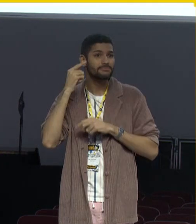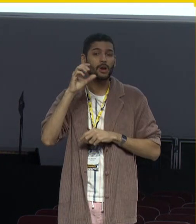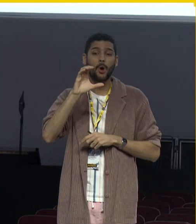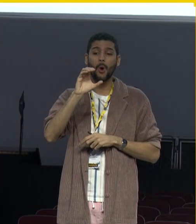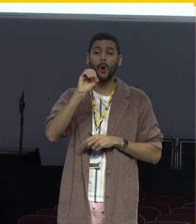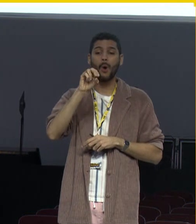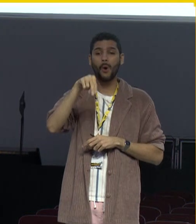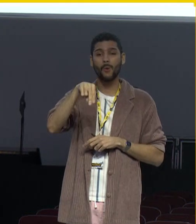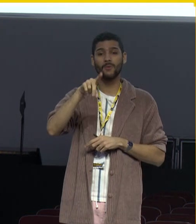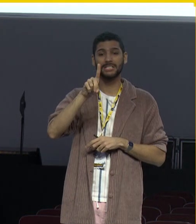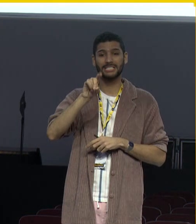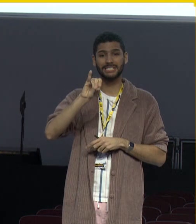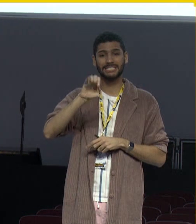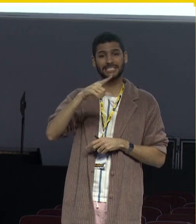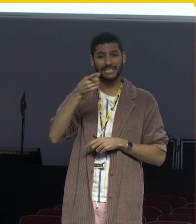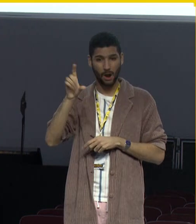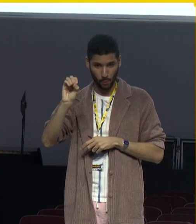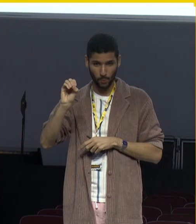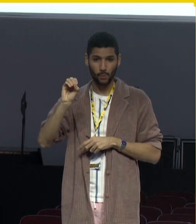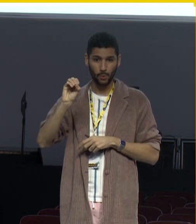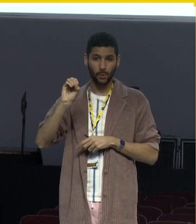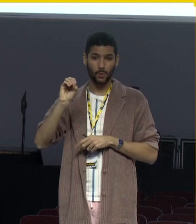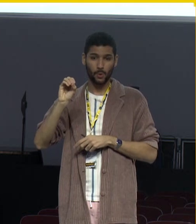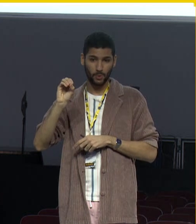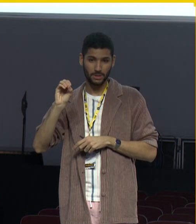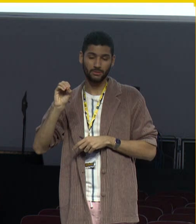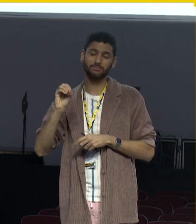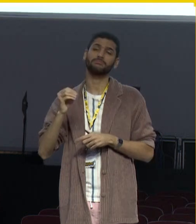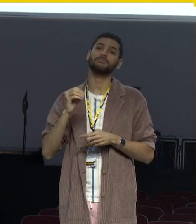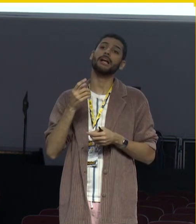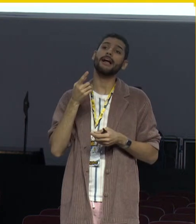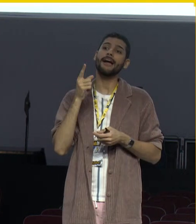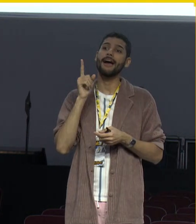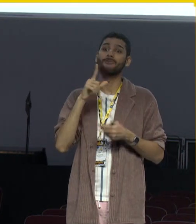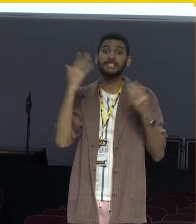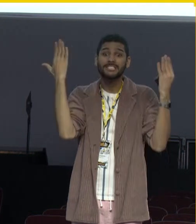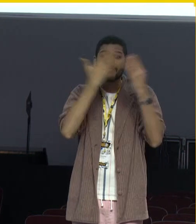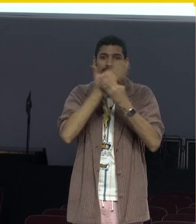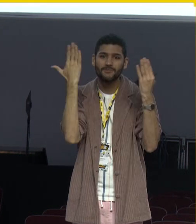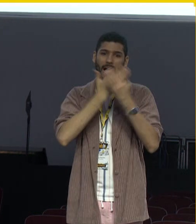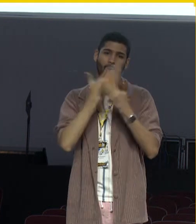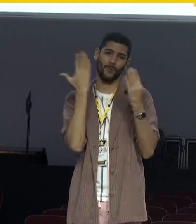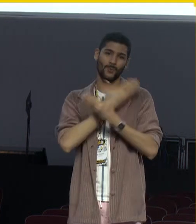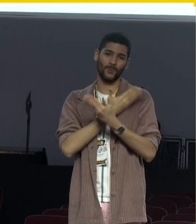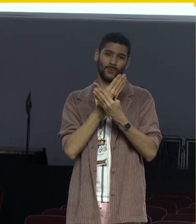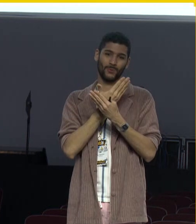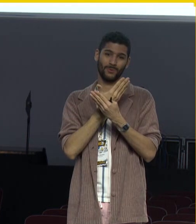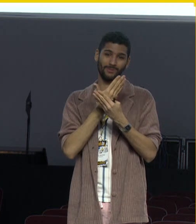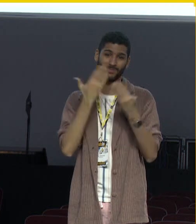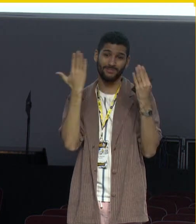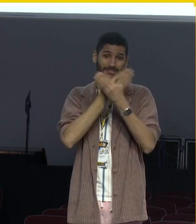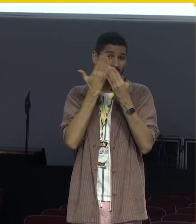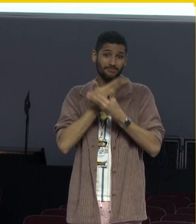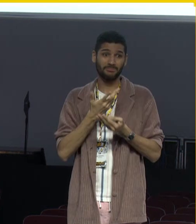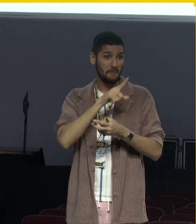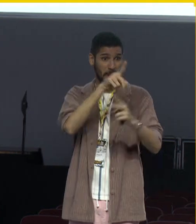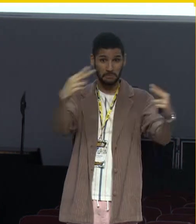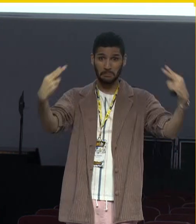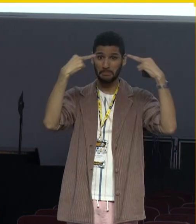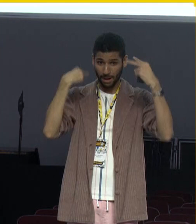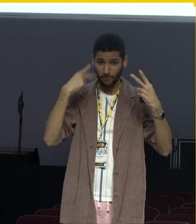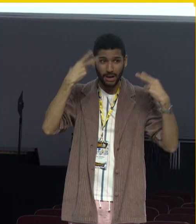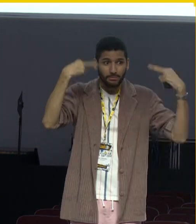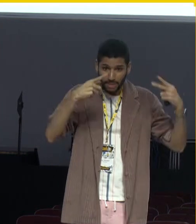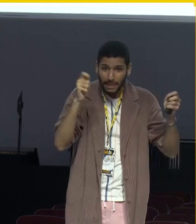pessoas por essa nossa condição de não ouvi parece que a gente fica invisível